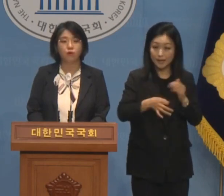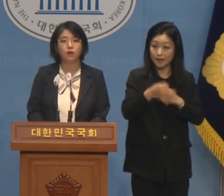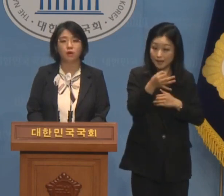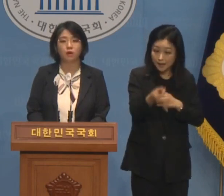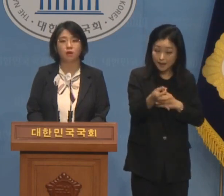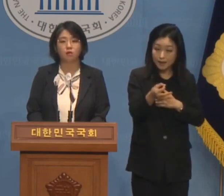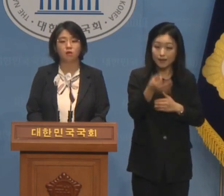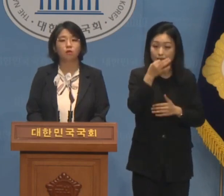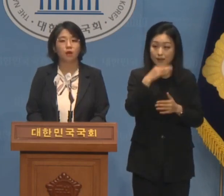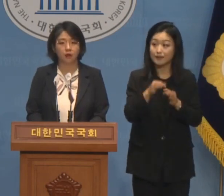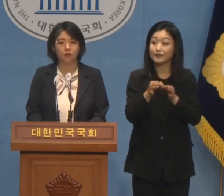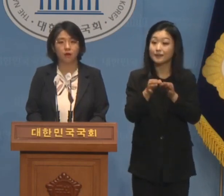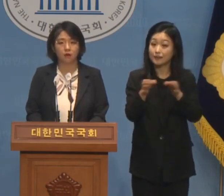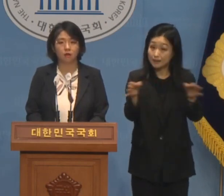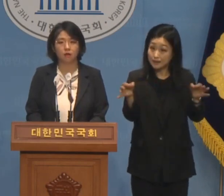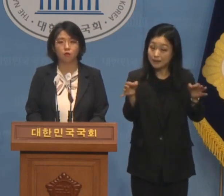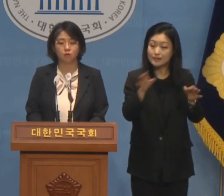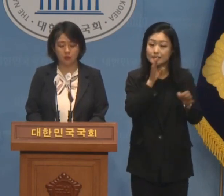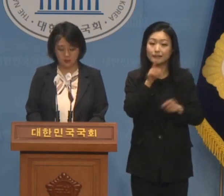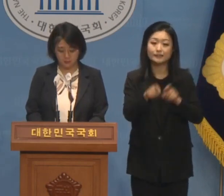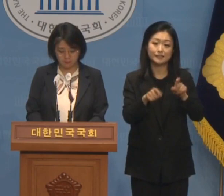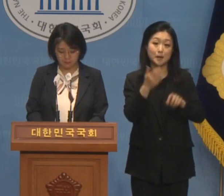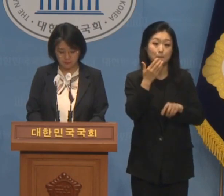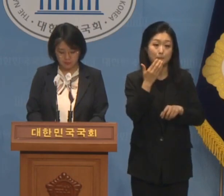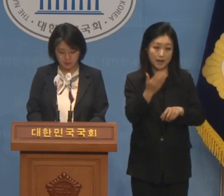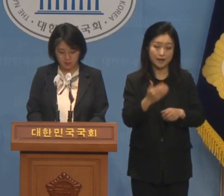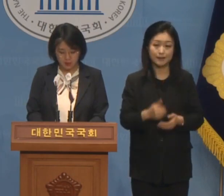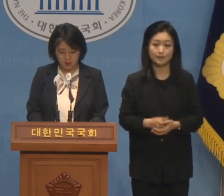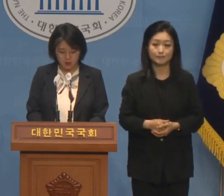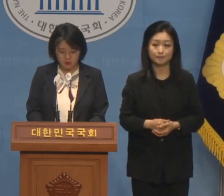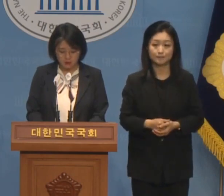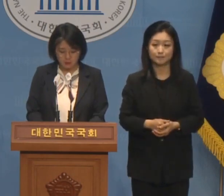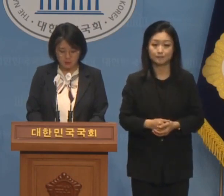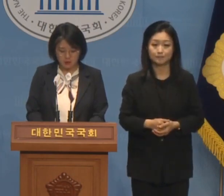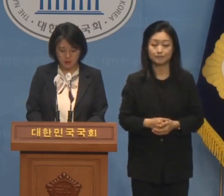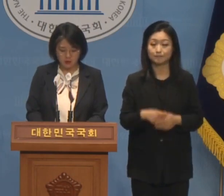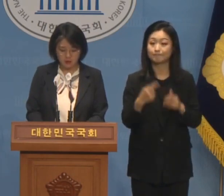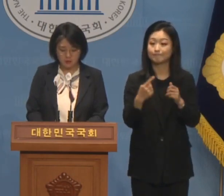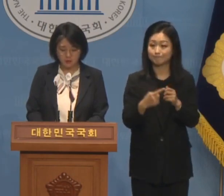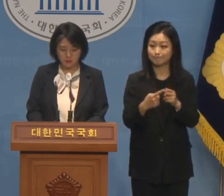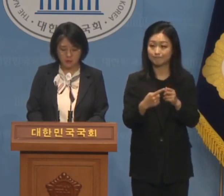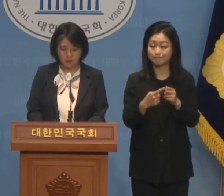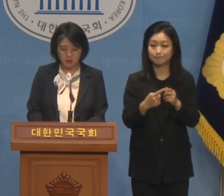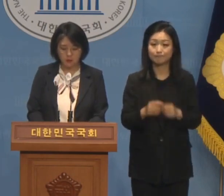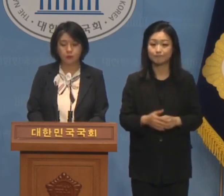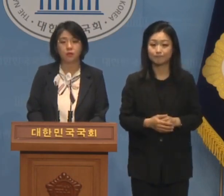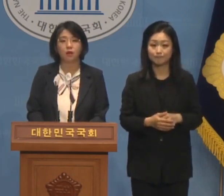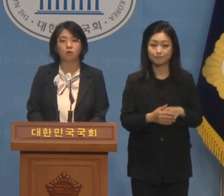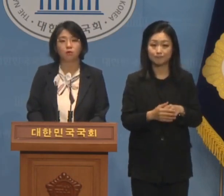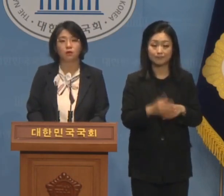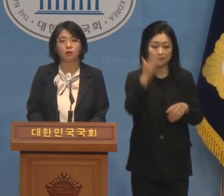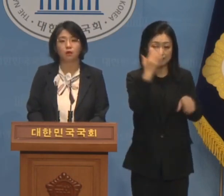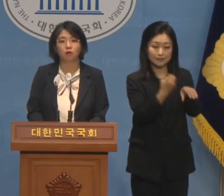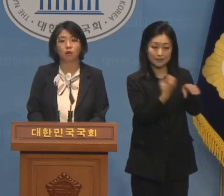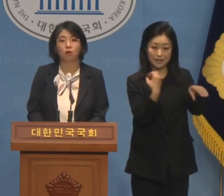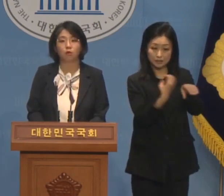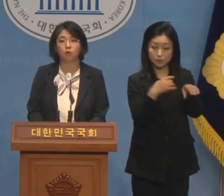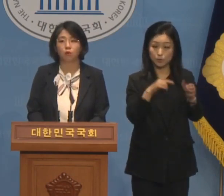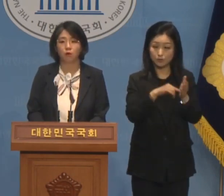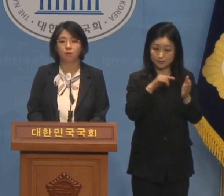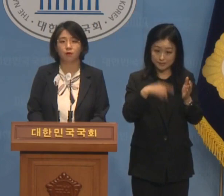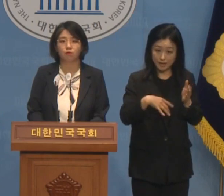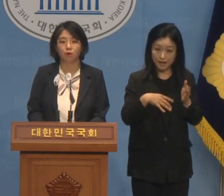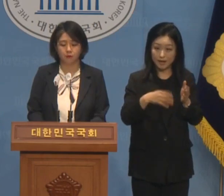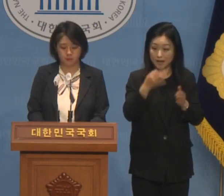또 유일하게 실현 가능하기 때문입니다. 첫 번째, 탄소세 배당 없이 탄소세는